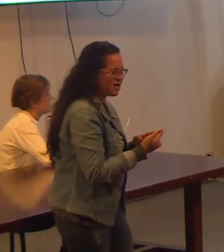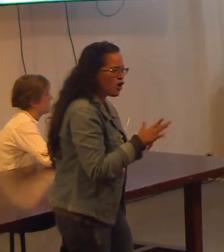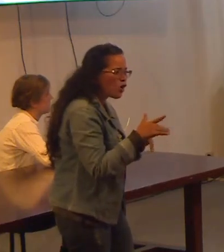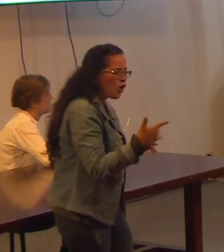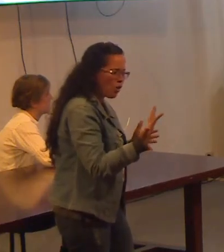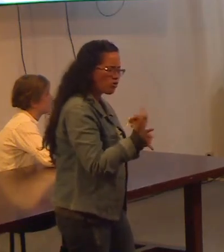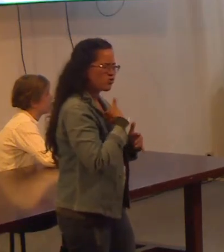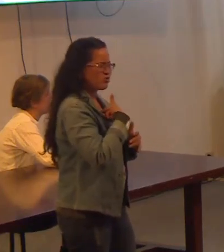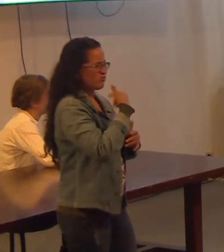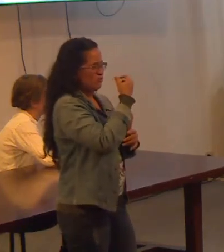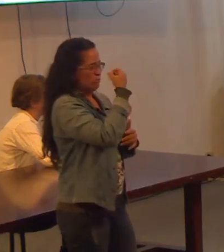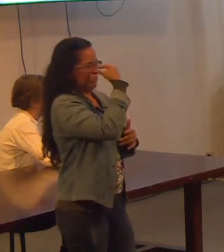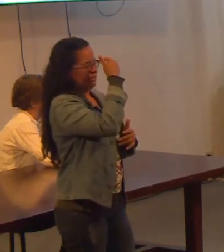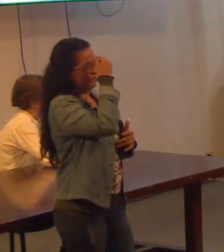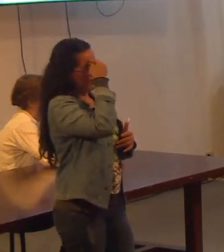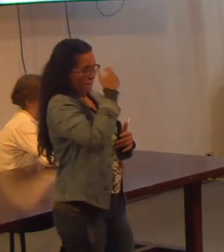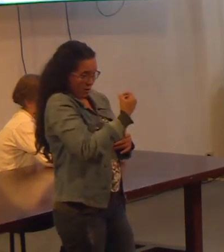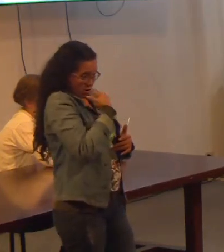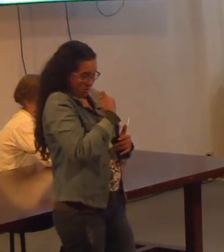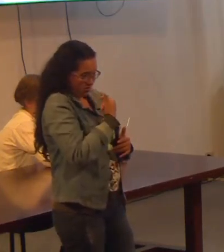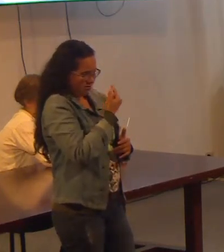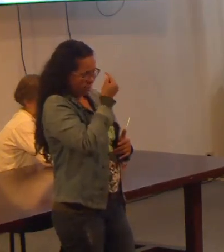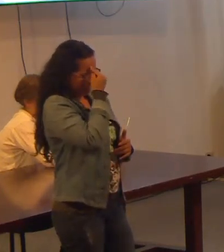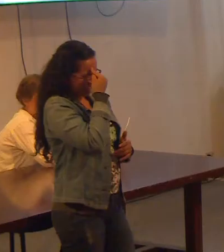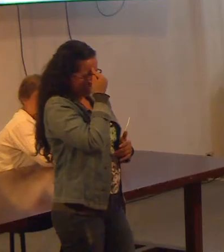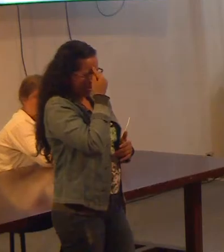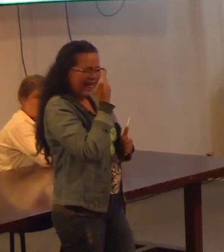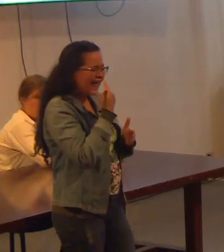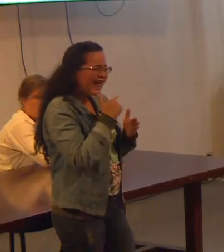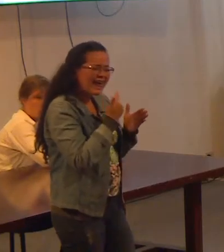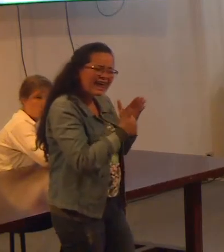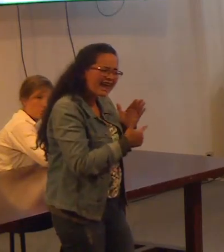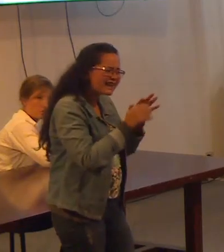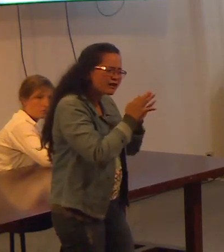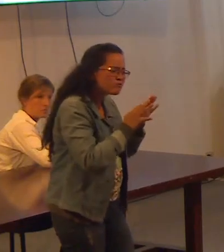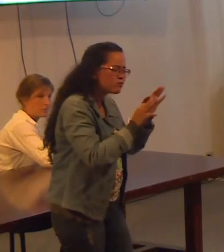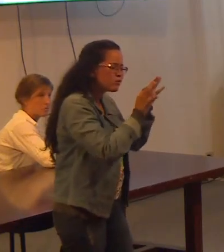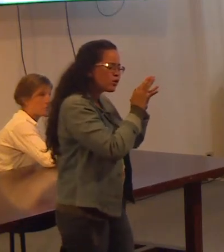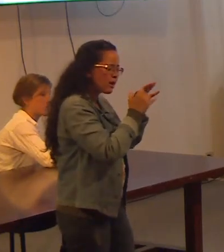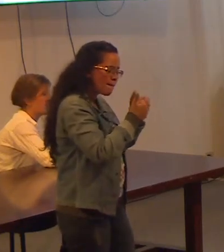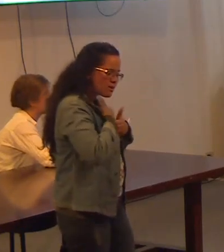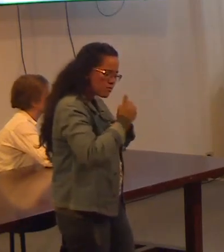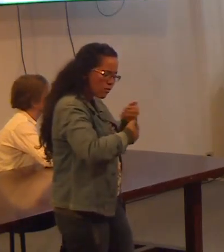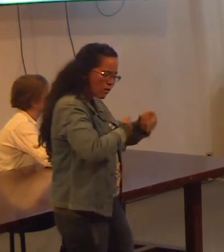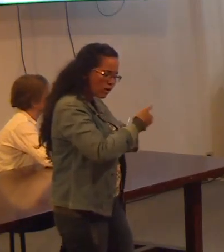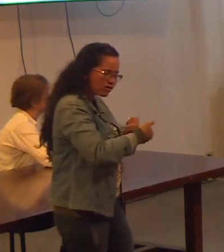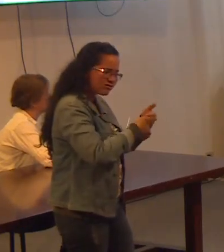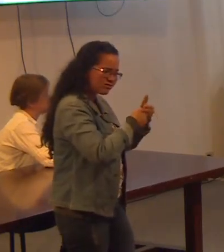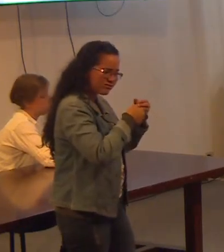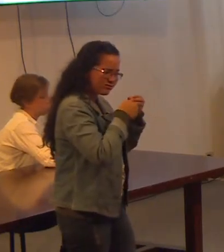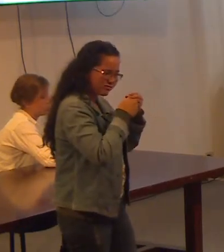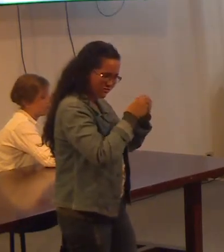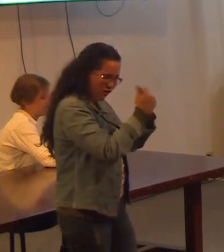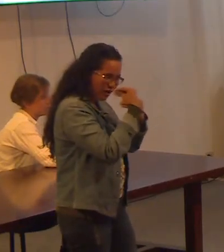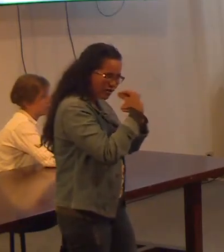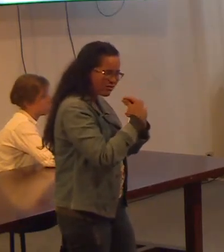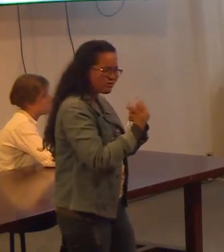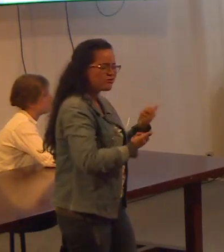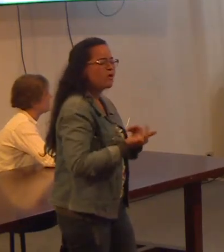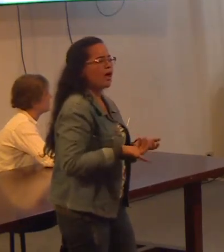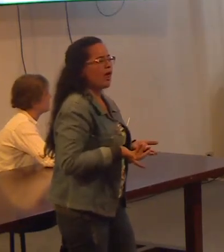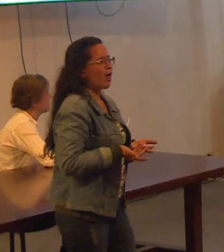como docentes y debemos de decir realmente qué es lo significativo de mi proceso como formación, realmente cuál es la realidad